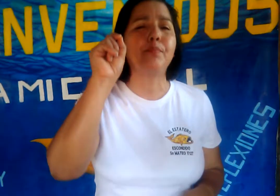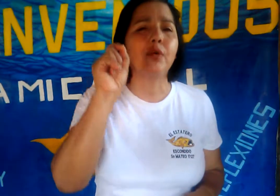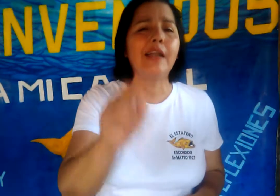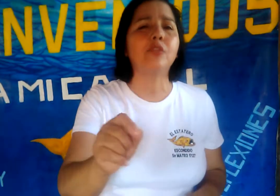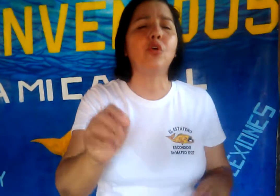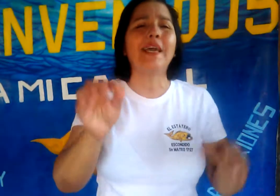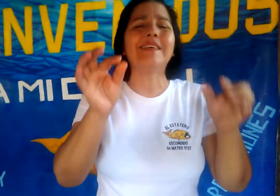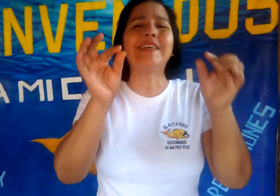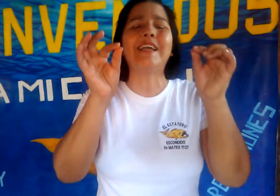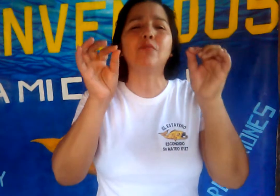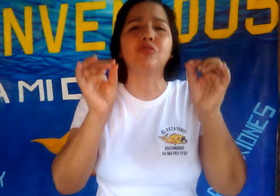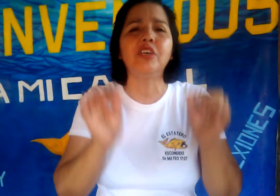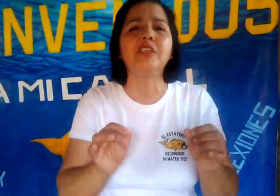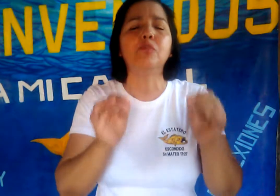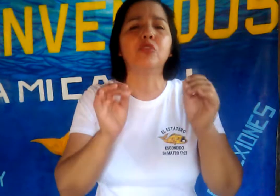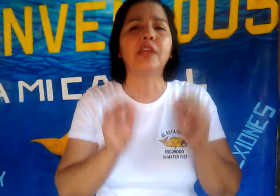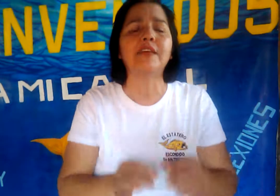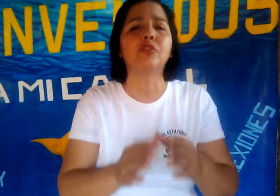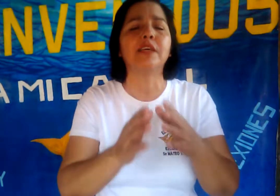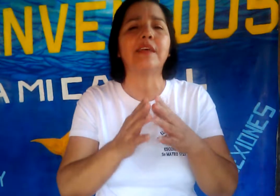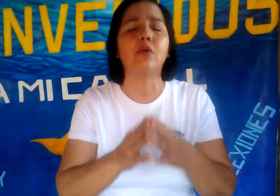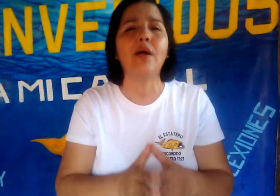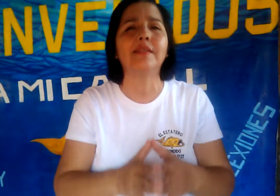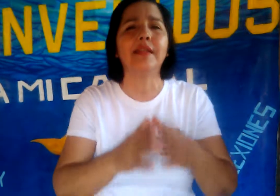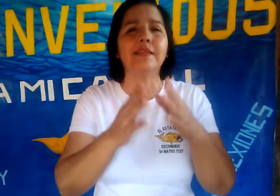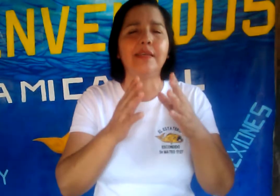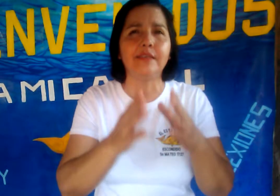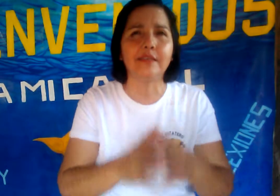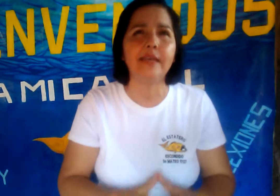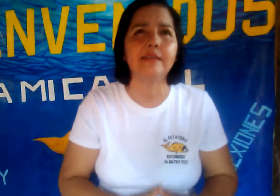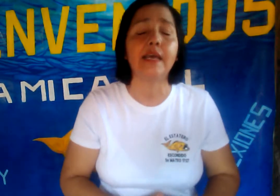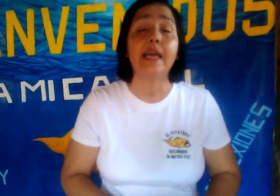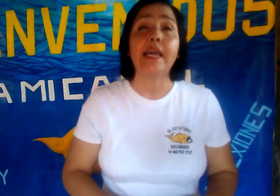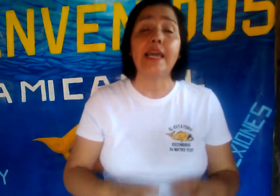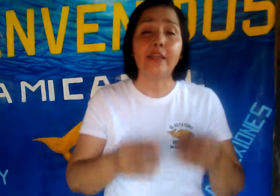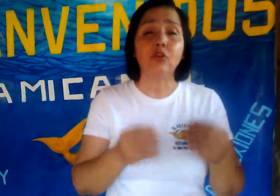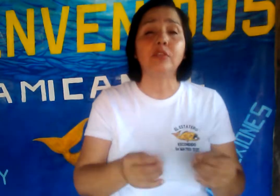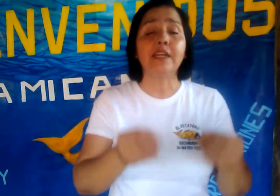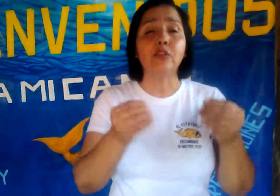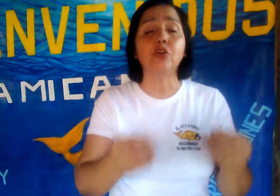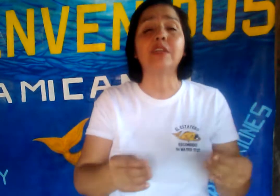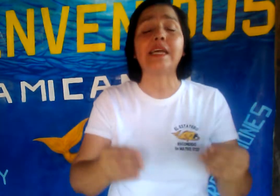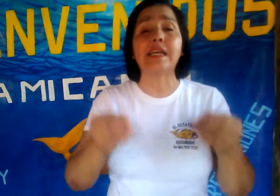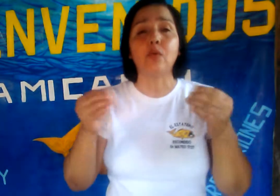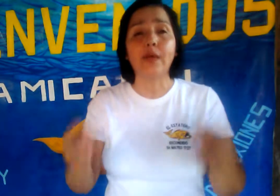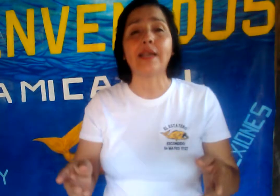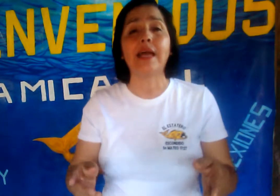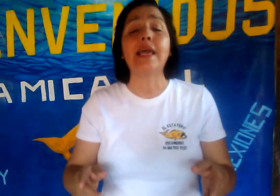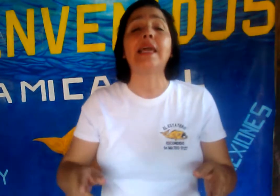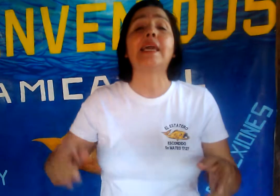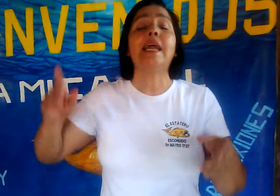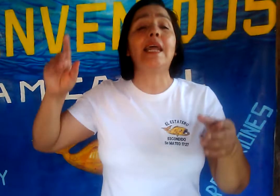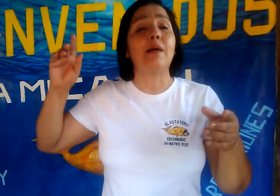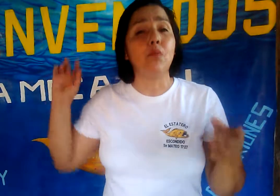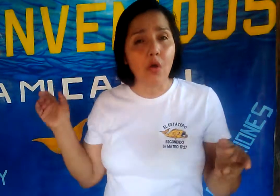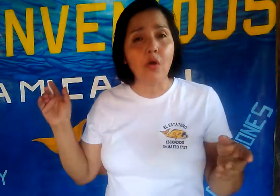por alto este hermosísimo texto de san juan 3 16 en donde dios le recuerda que le amó